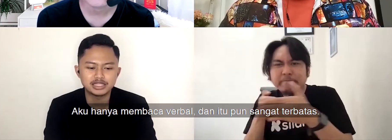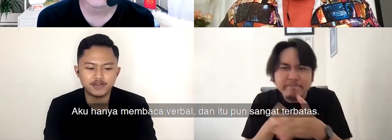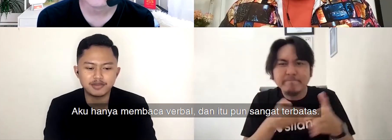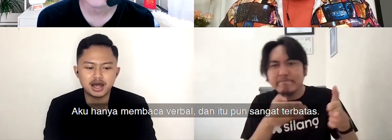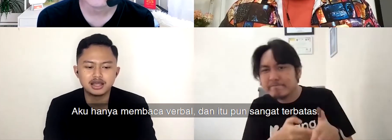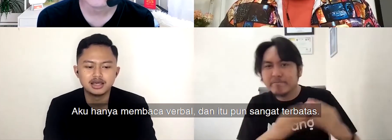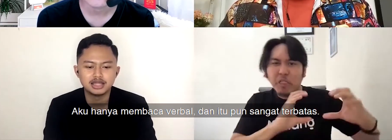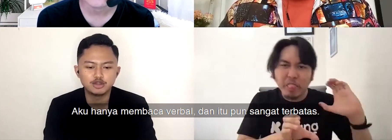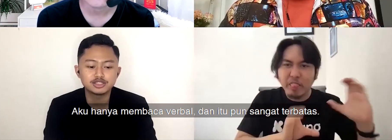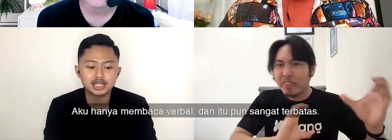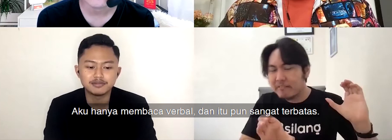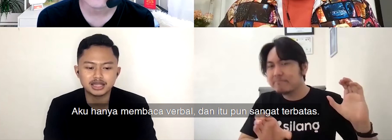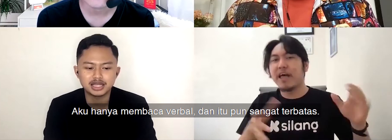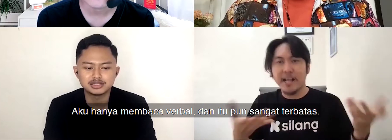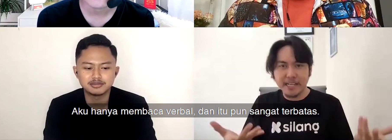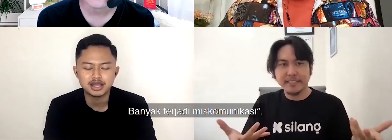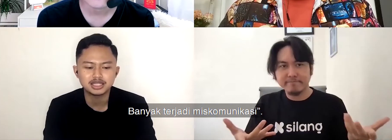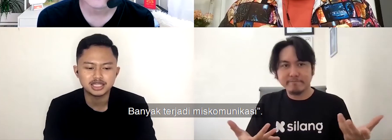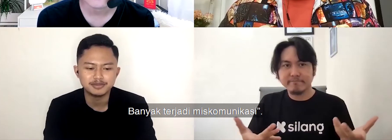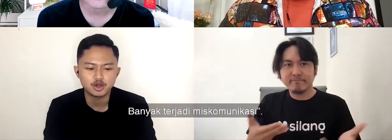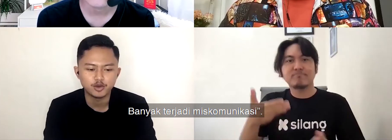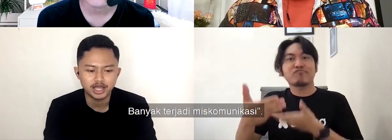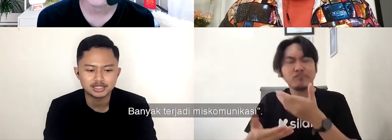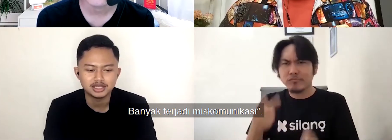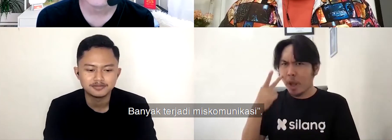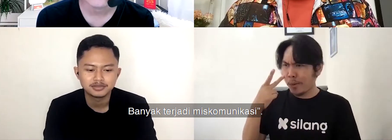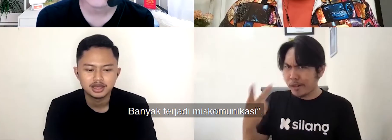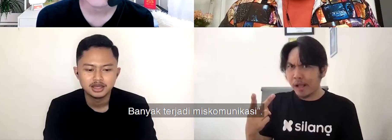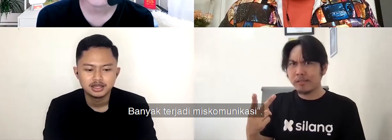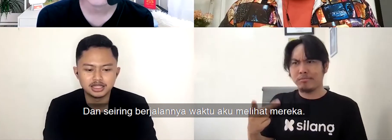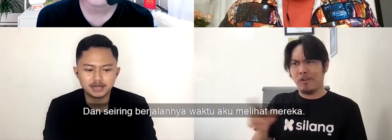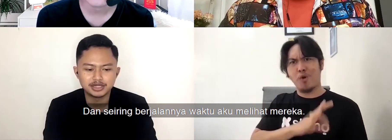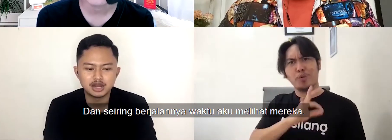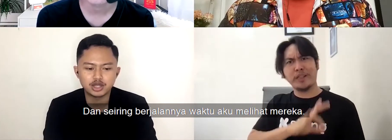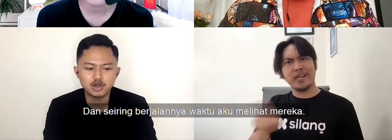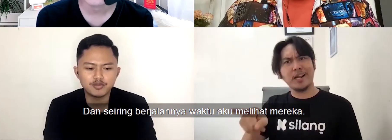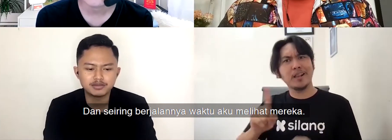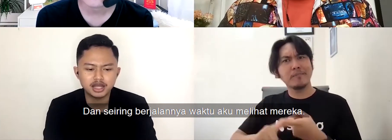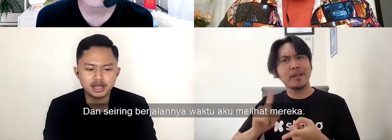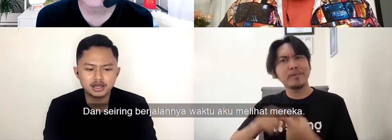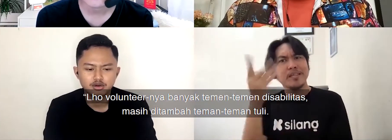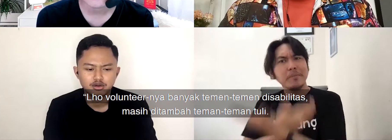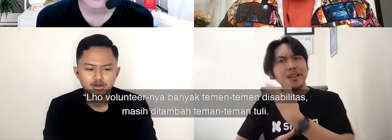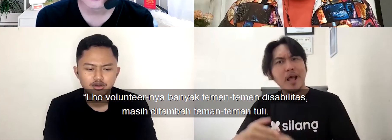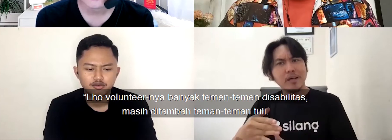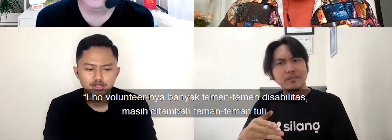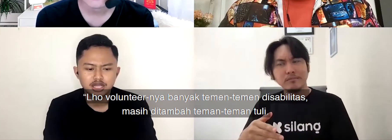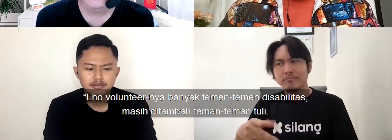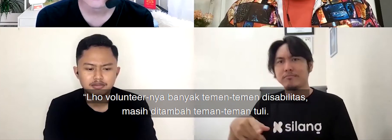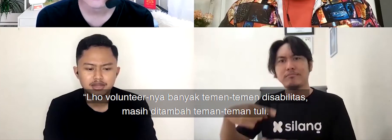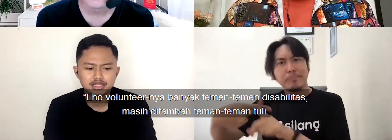verbal Ia juga sangat terbatas banyak terjadi miskomunikasi dan sini Berjalan waktu aku melihat mereka